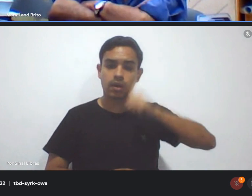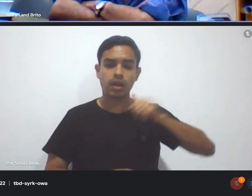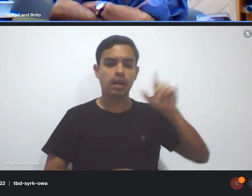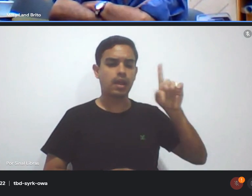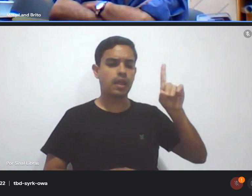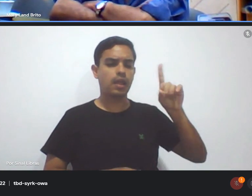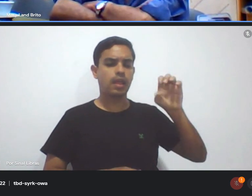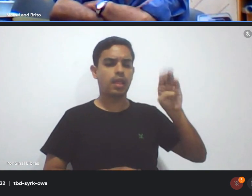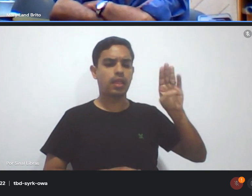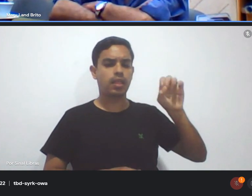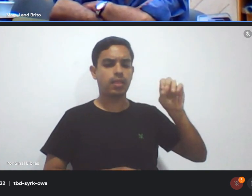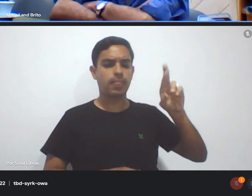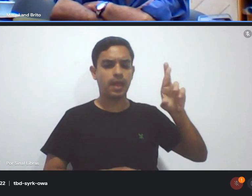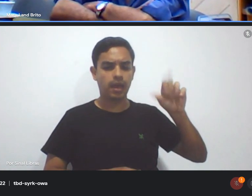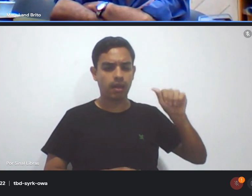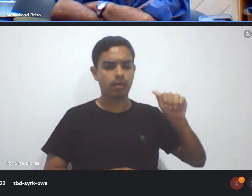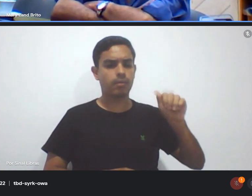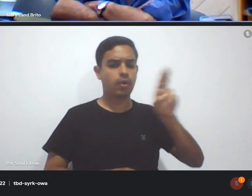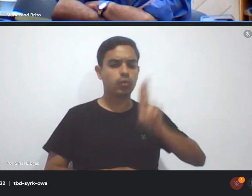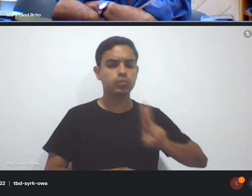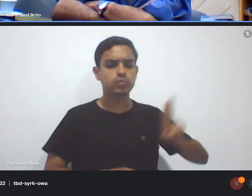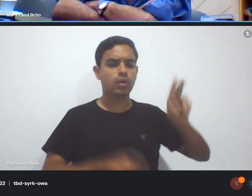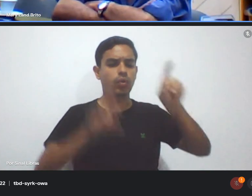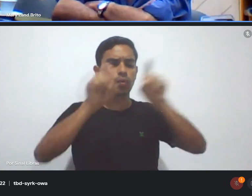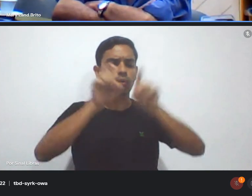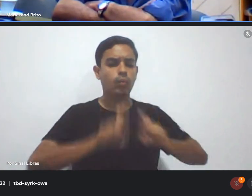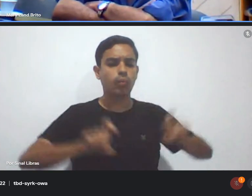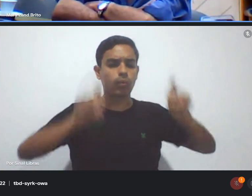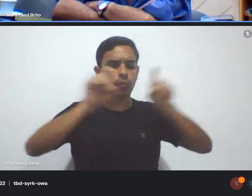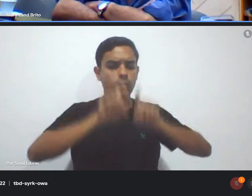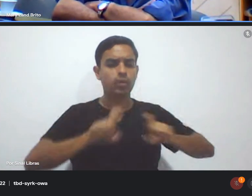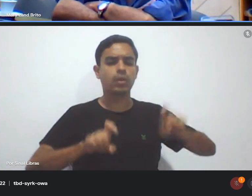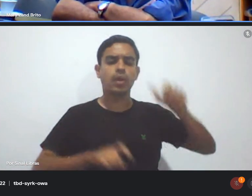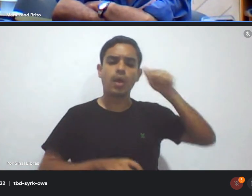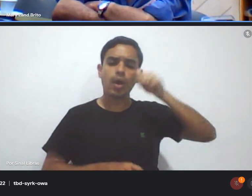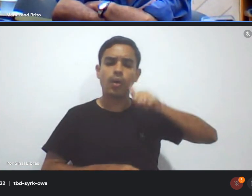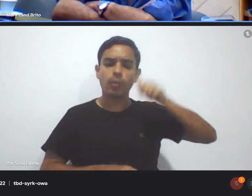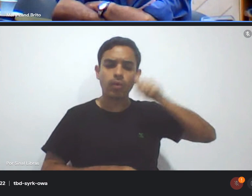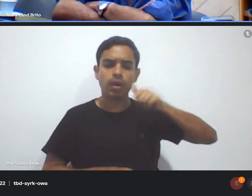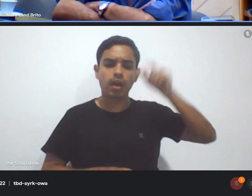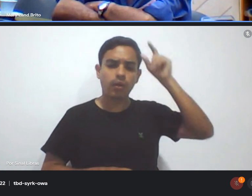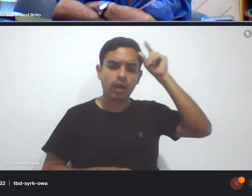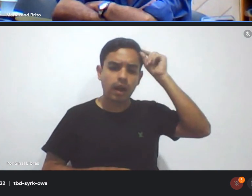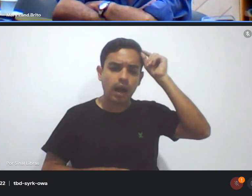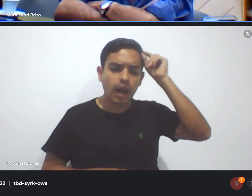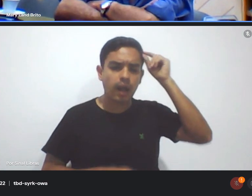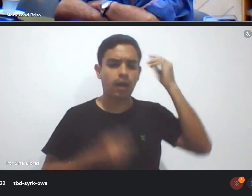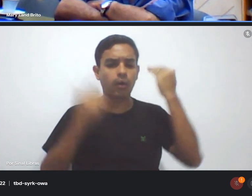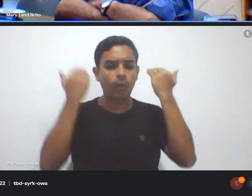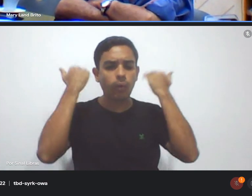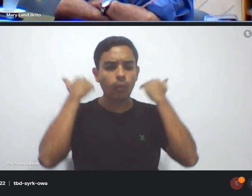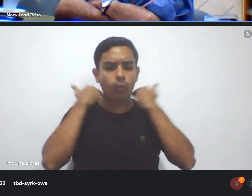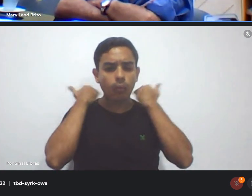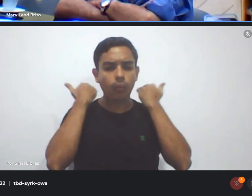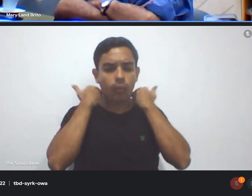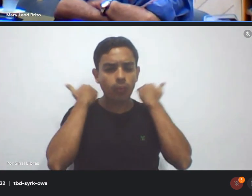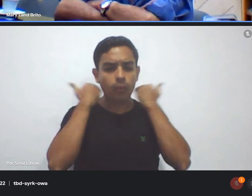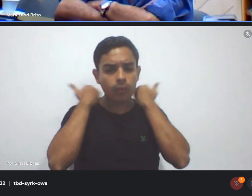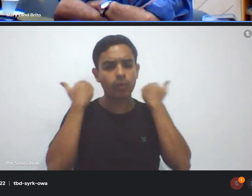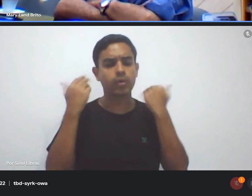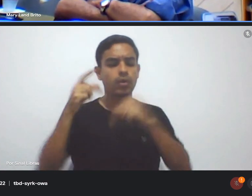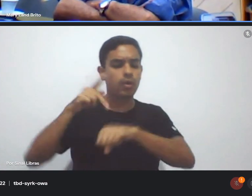que é uma mulher parda ou branca, de cabelos. Branca, de cabelos curtos, pretos, está vestindo